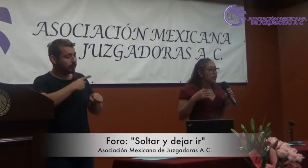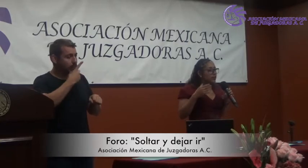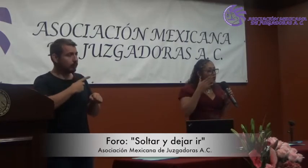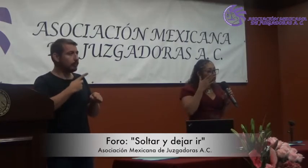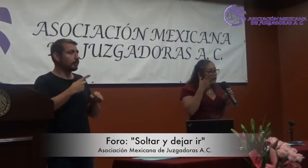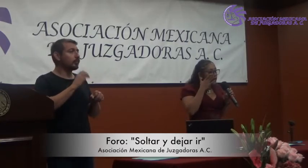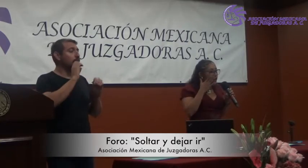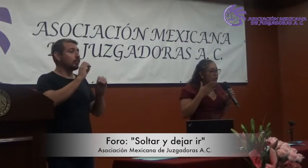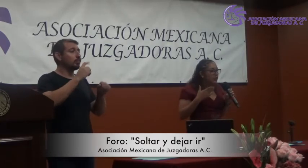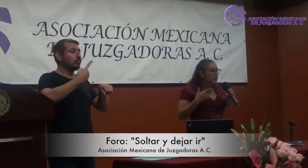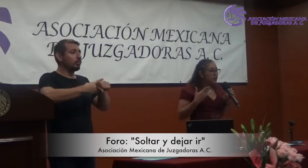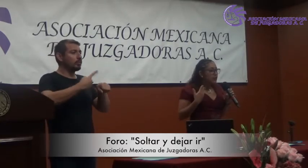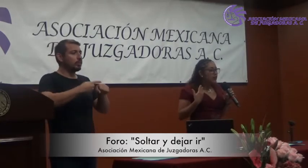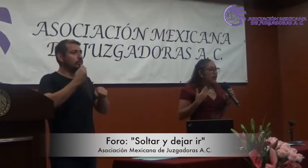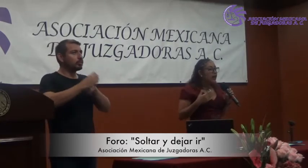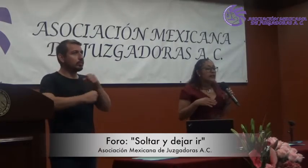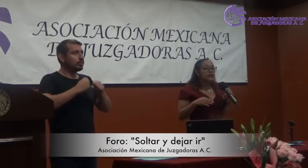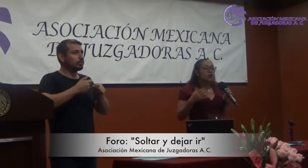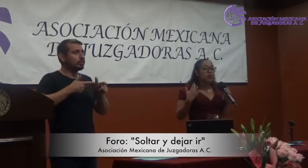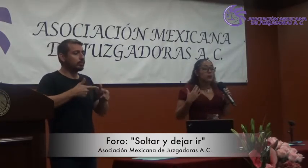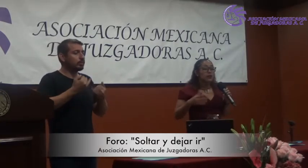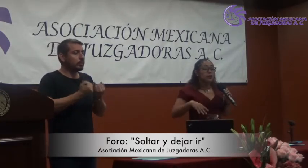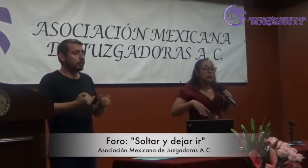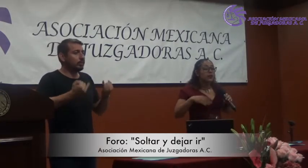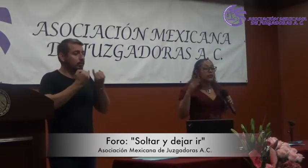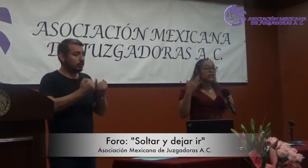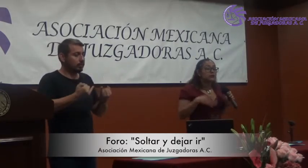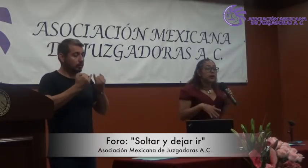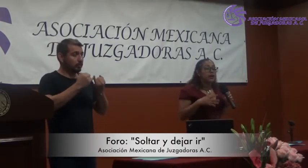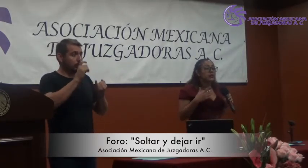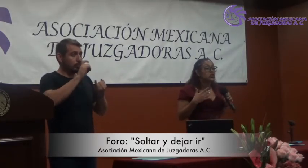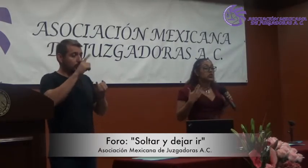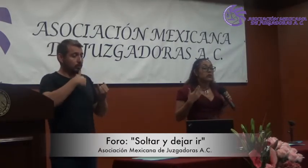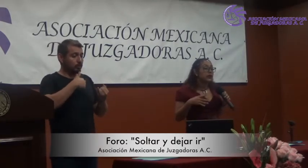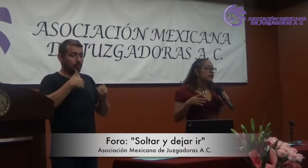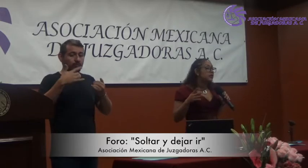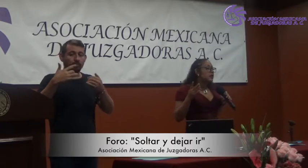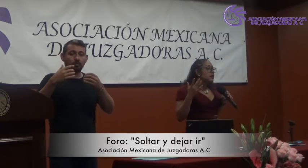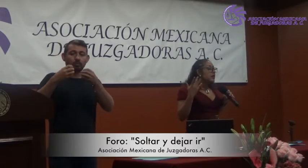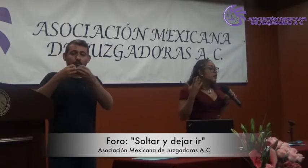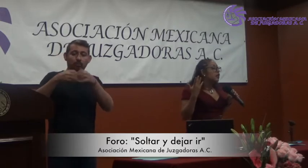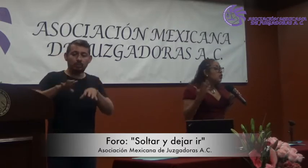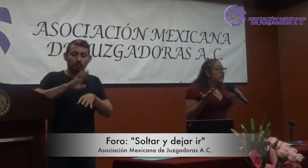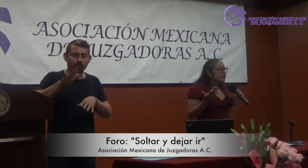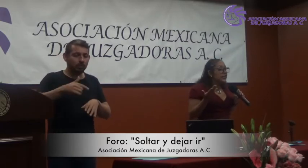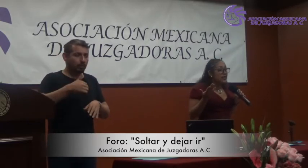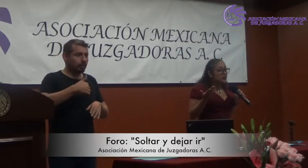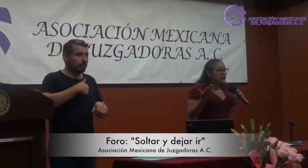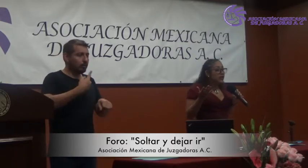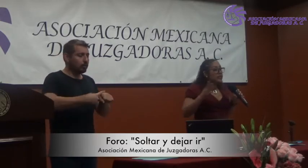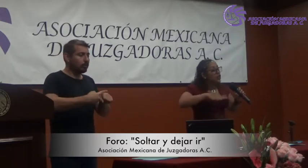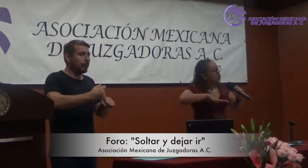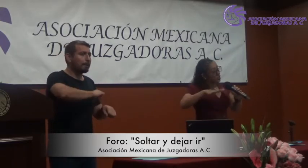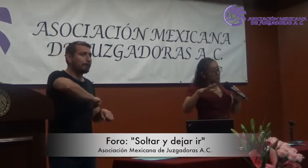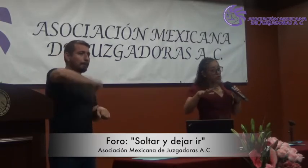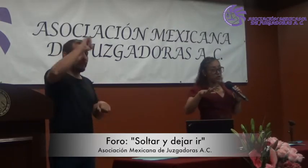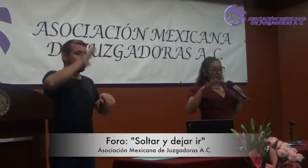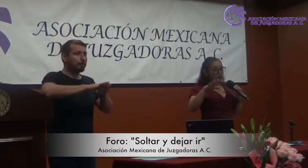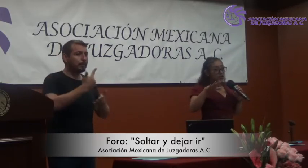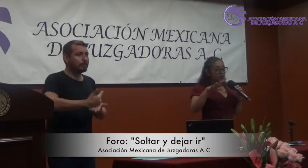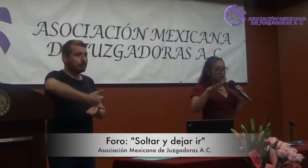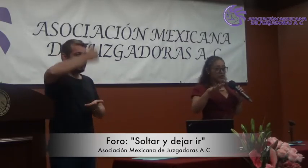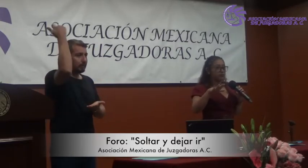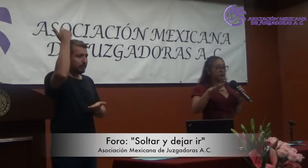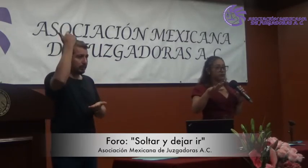una enfermedad crónica, ante una pérdida puede disparar estos niveles. Y no necesariamente se